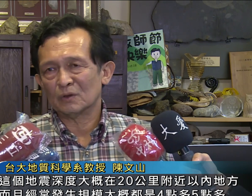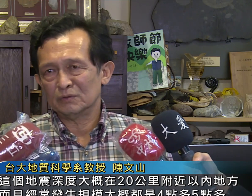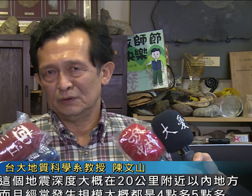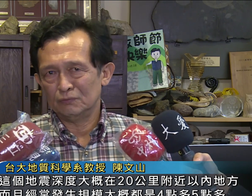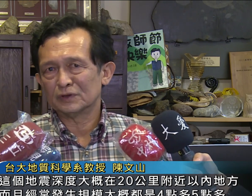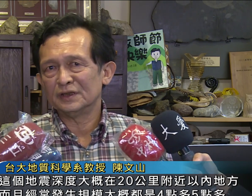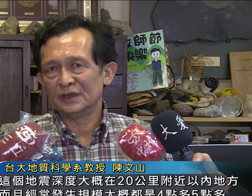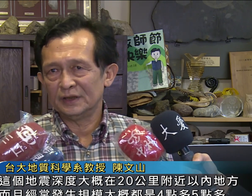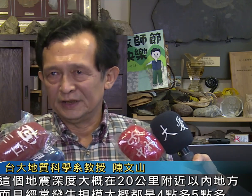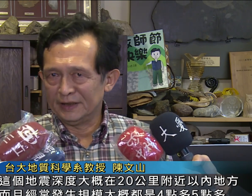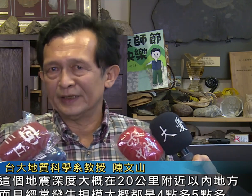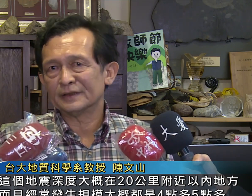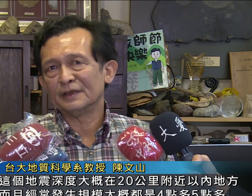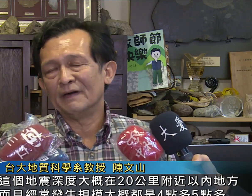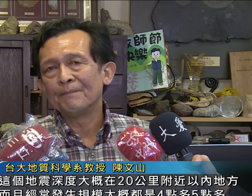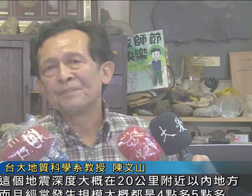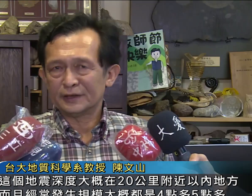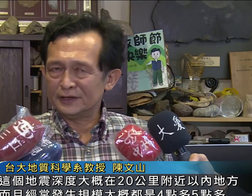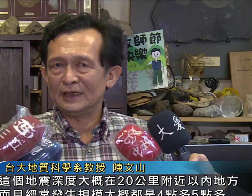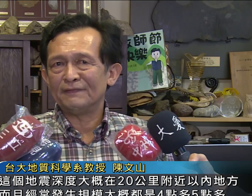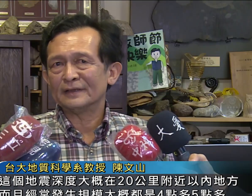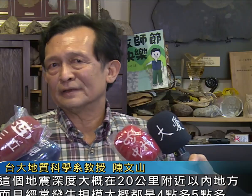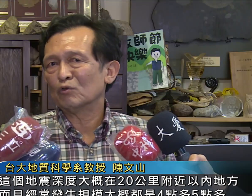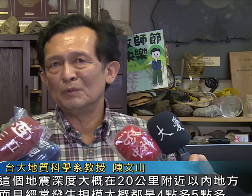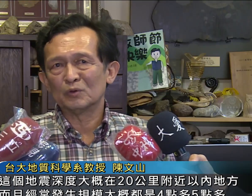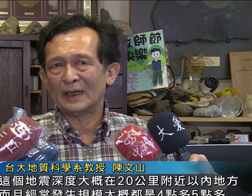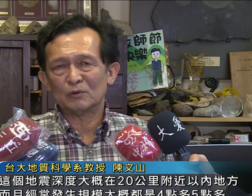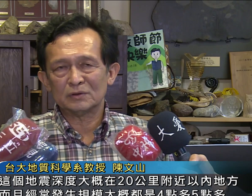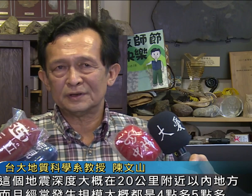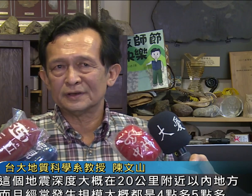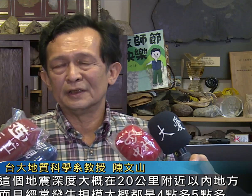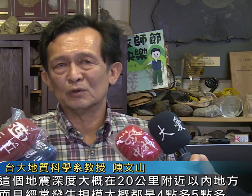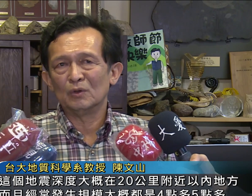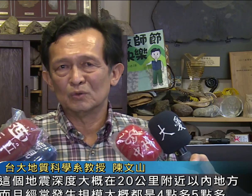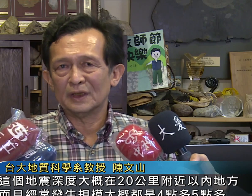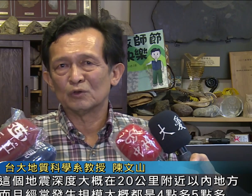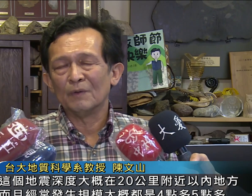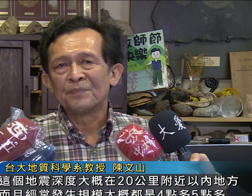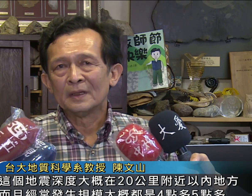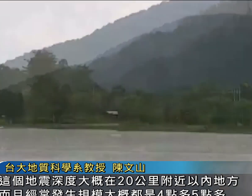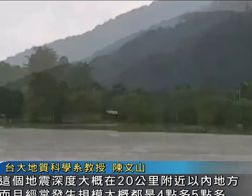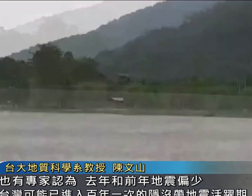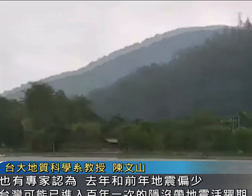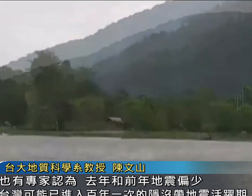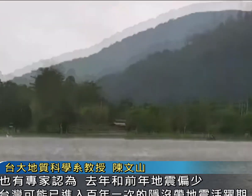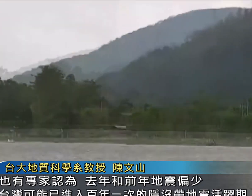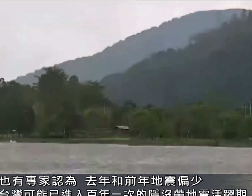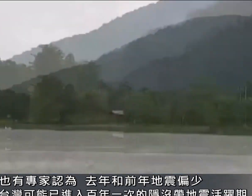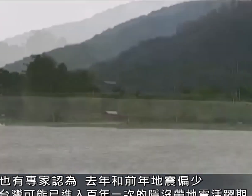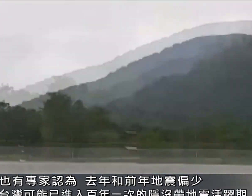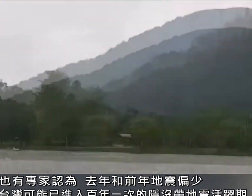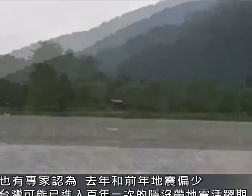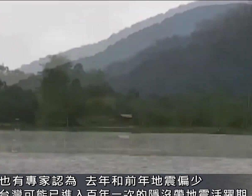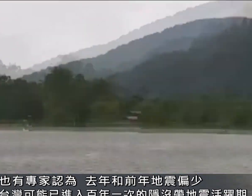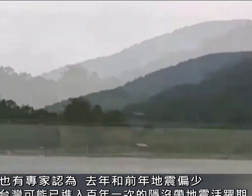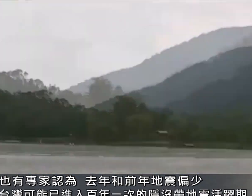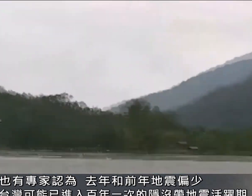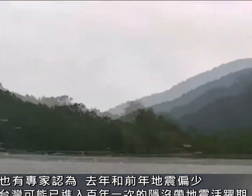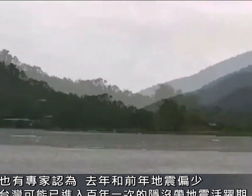20公里附近以内的地方，而且经常发生，规模大概都是4点多、5点多。 也有专家认为，去年和前年地震偏